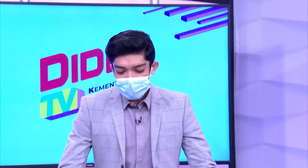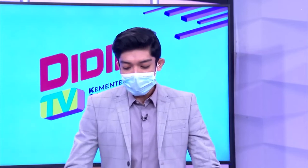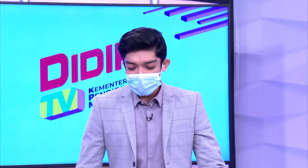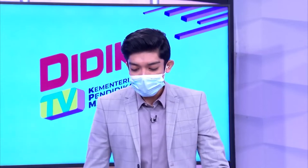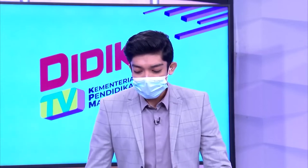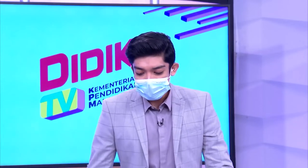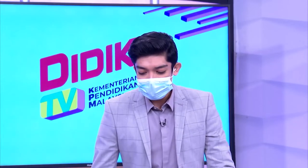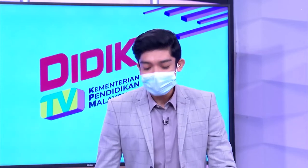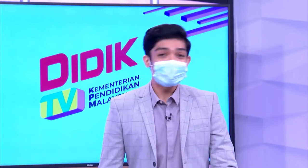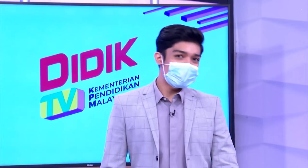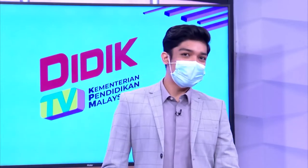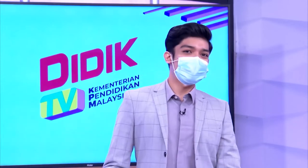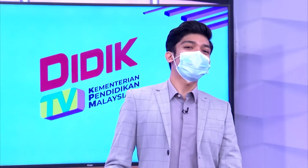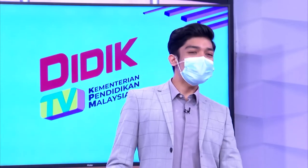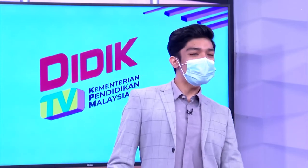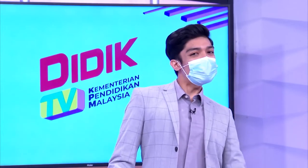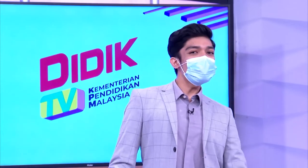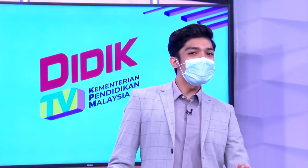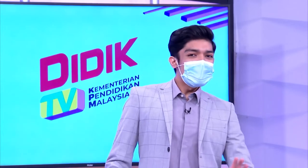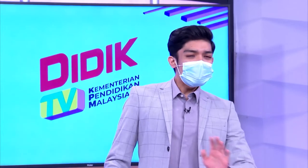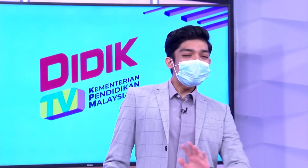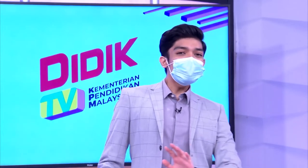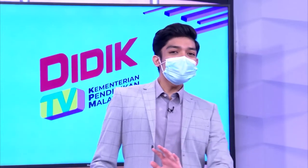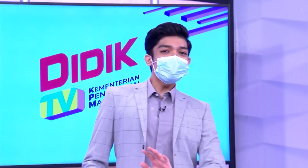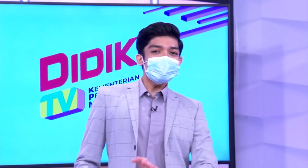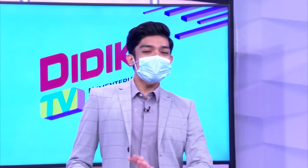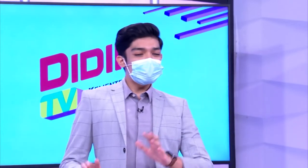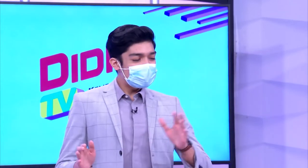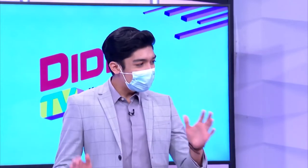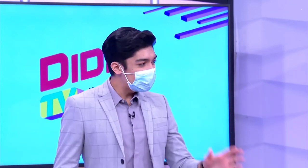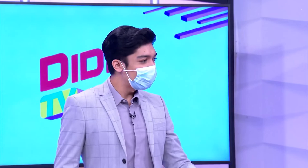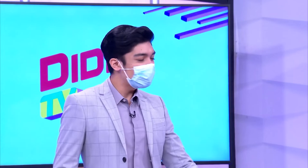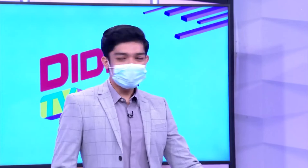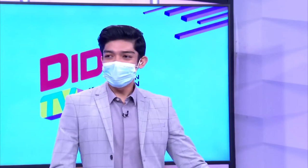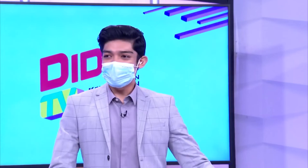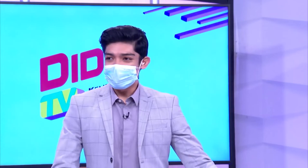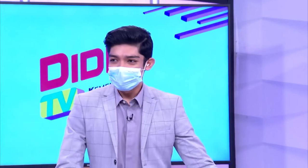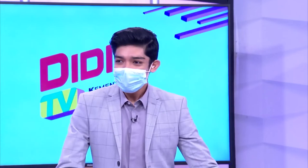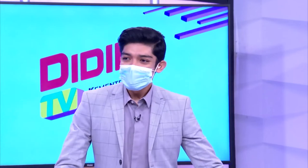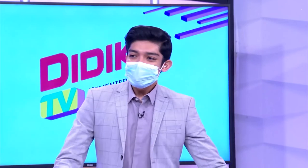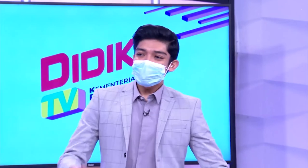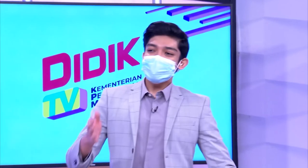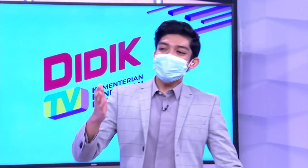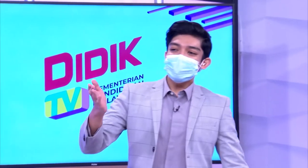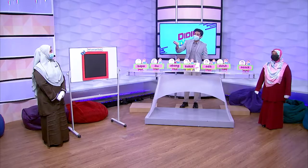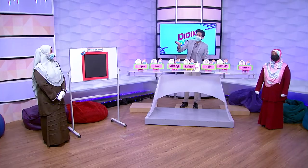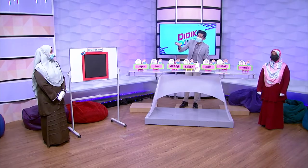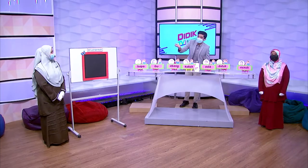upaya pendengaran oke baiklah sebelum kita mau kenalan dahulu Neng Shinta Hari ini saya kita kenakan dengan cek